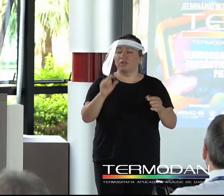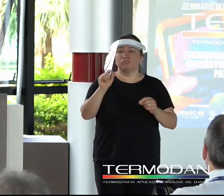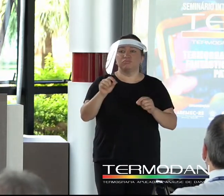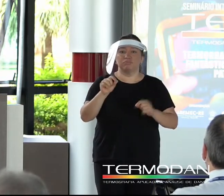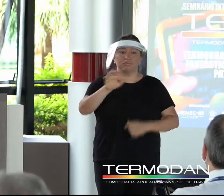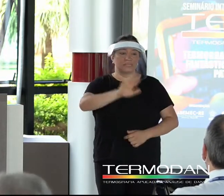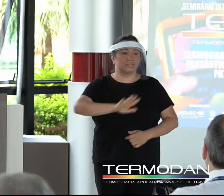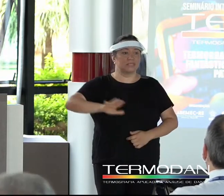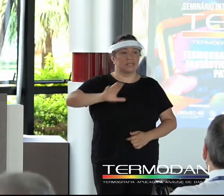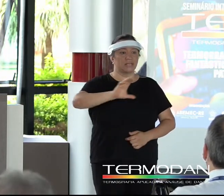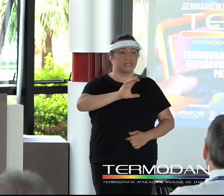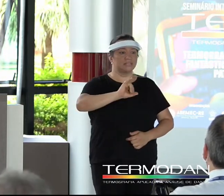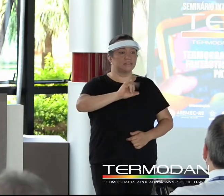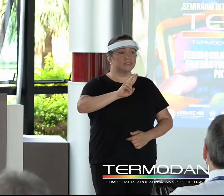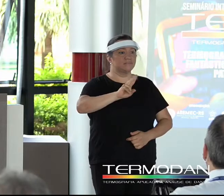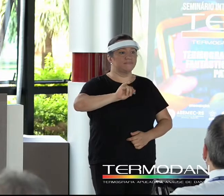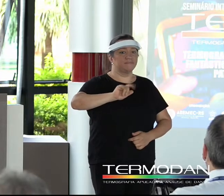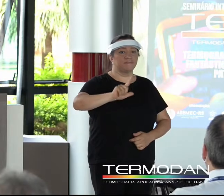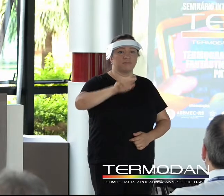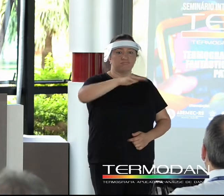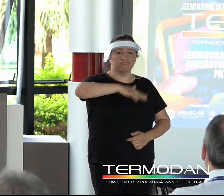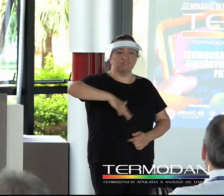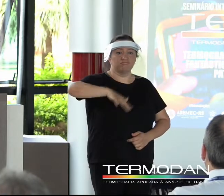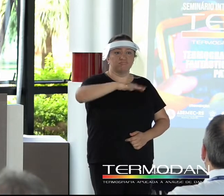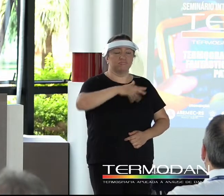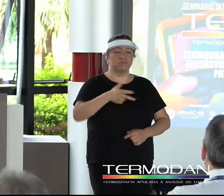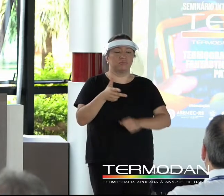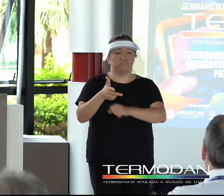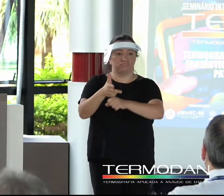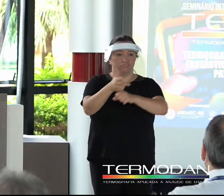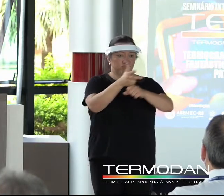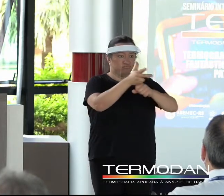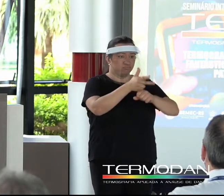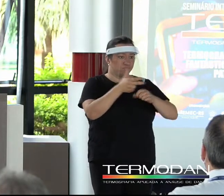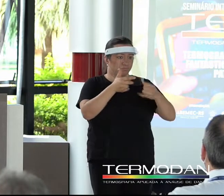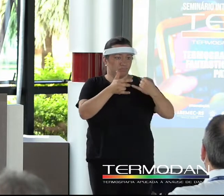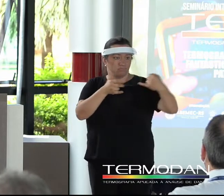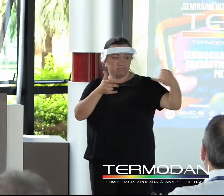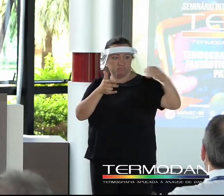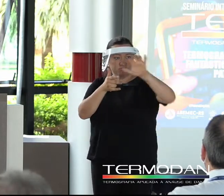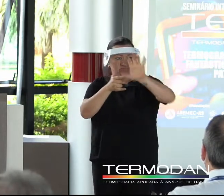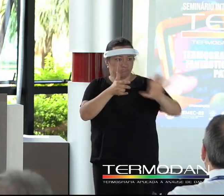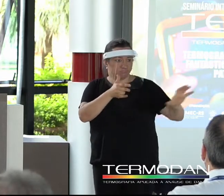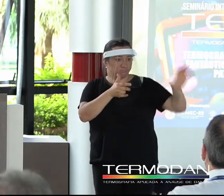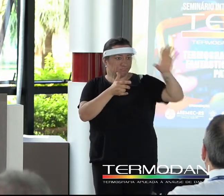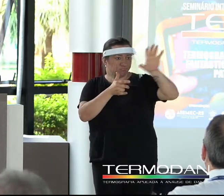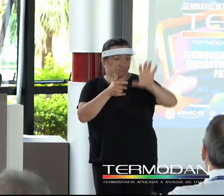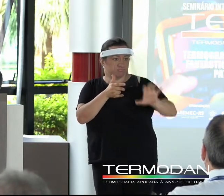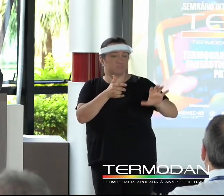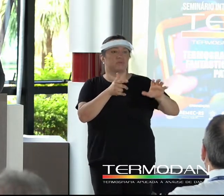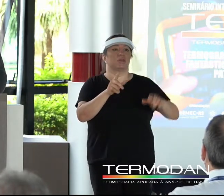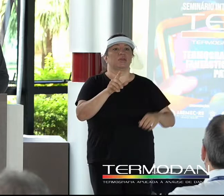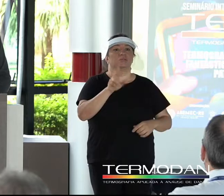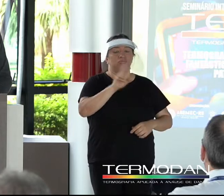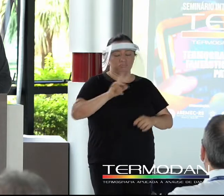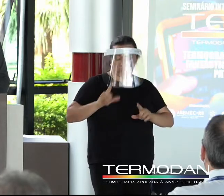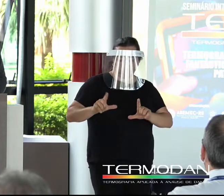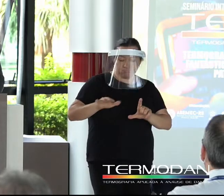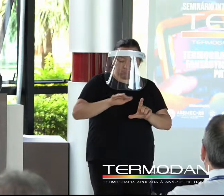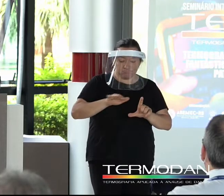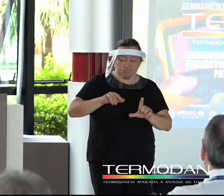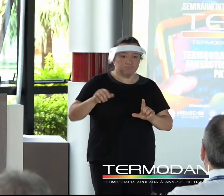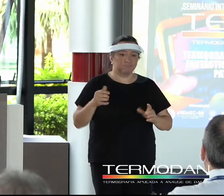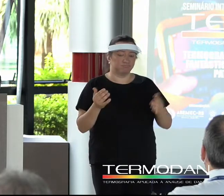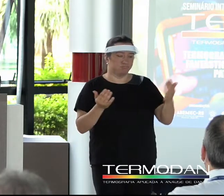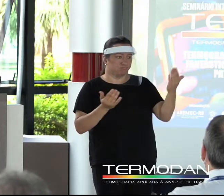civil, né? A aplicação da termografia, a minha utilização dela, que eu utilizo bastante a técnica,